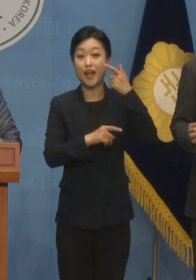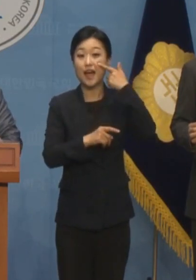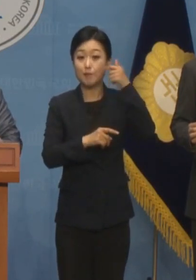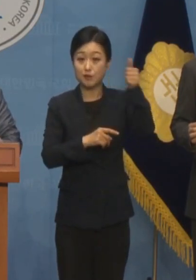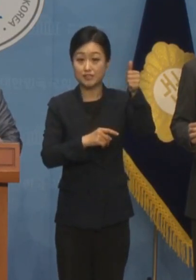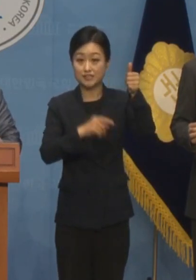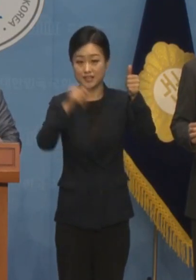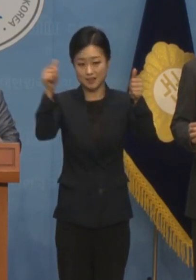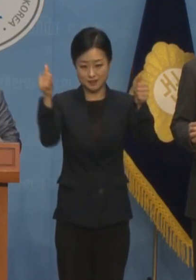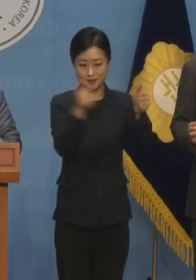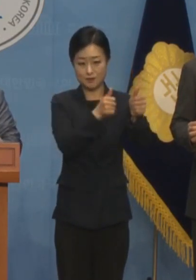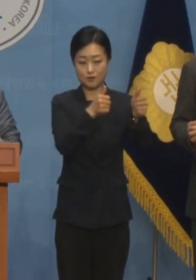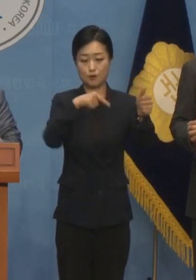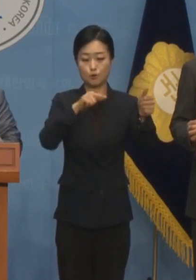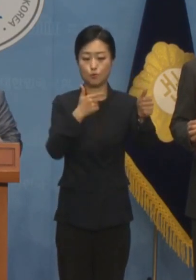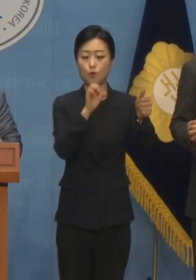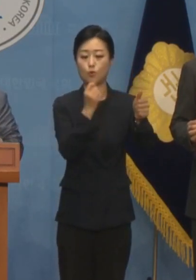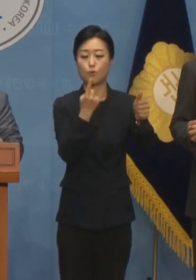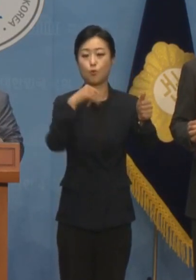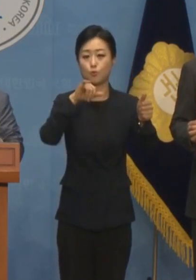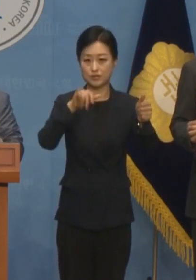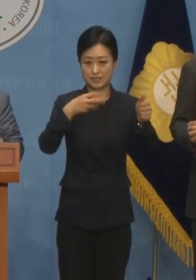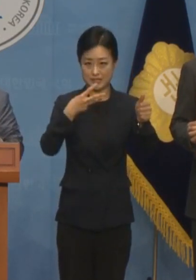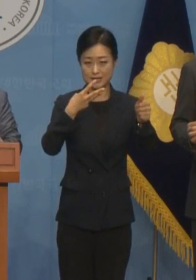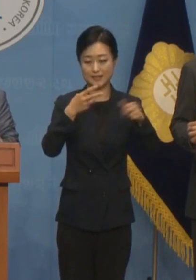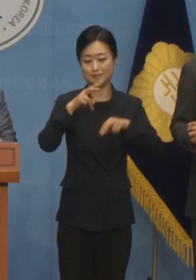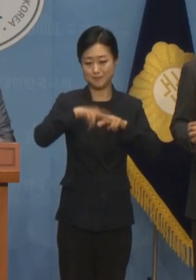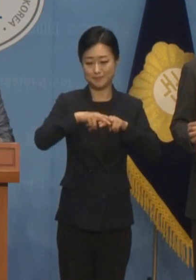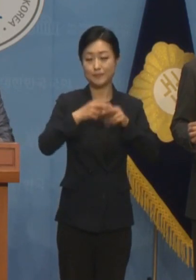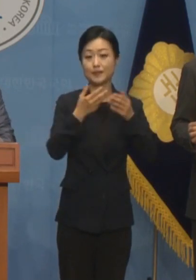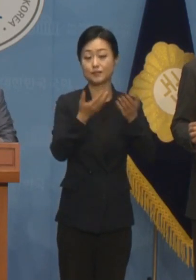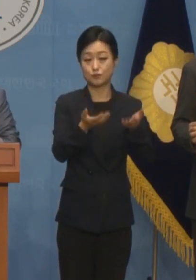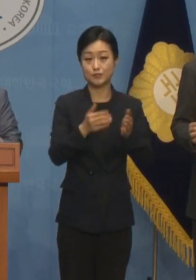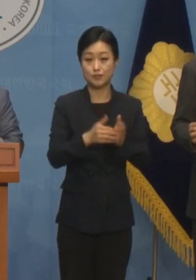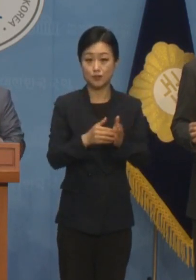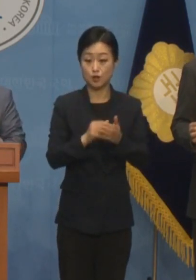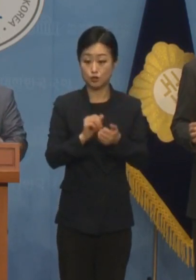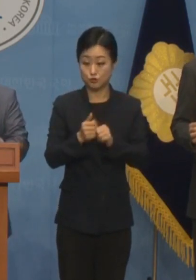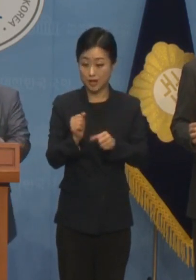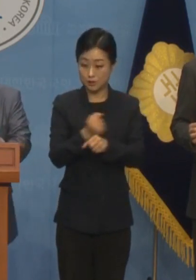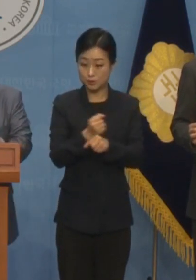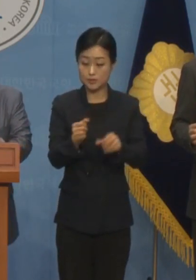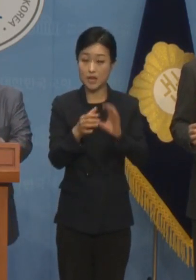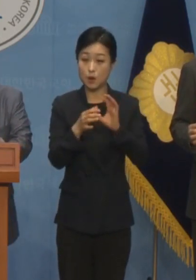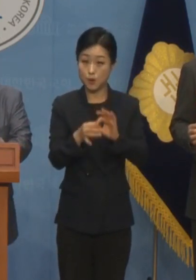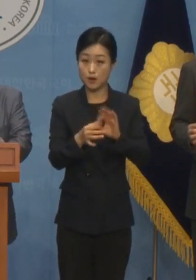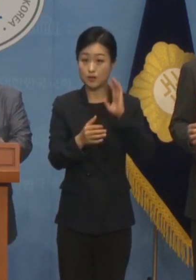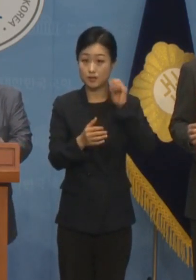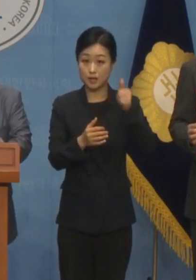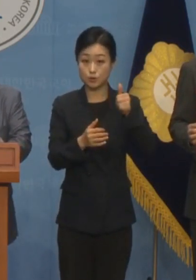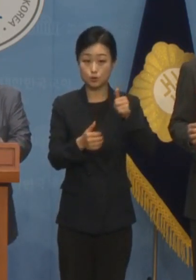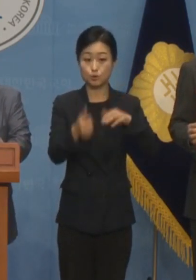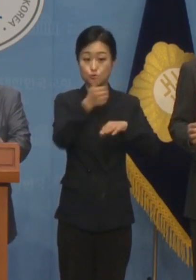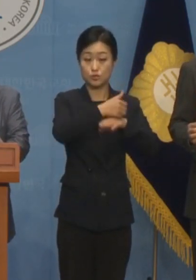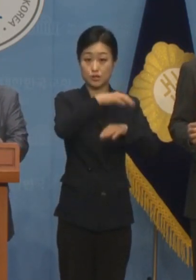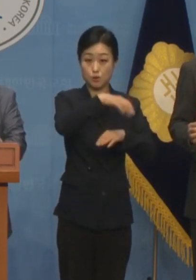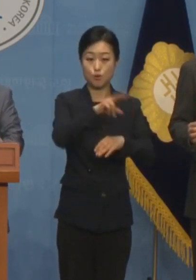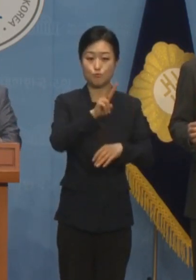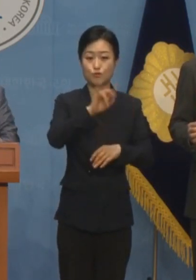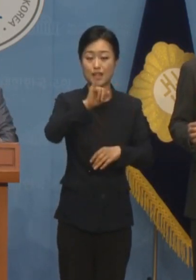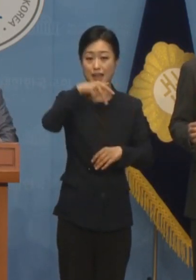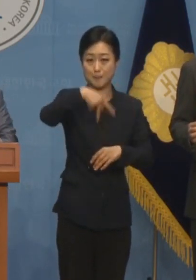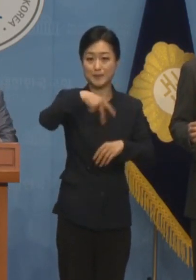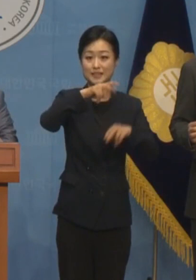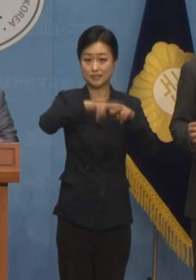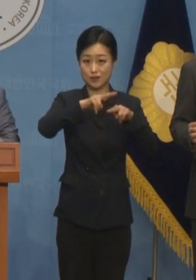뒷줄에 고노스 일가가 초대받았습니다. 주가 조작범들을 대통령 취임식에 대놓고 VIP석에 그것도 윤석열